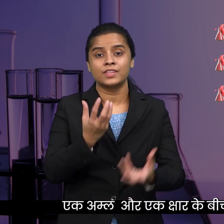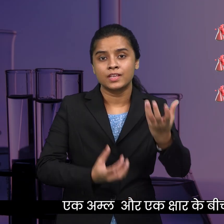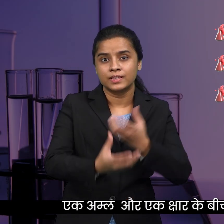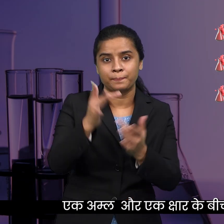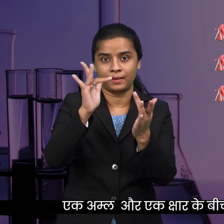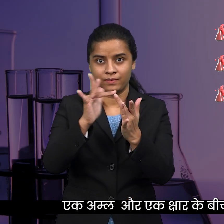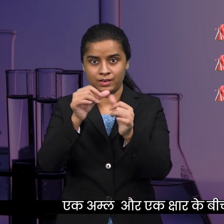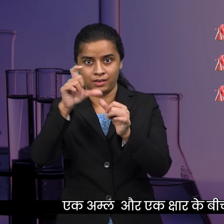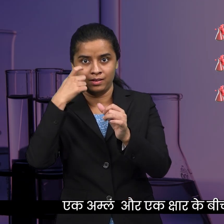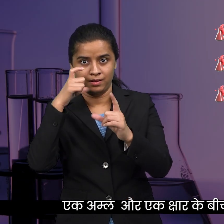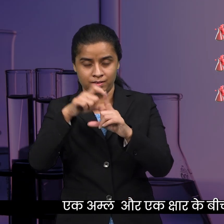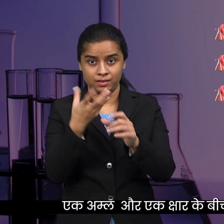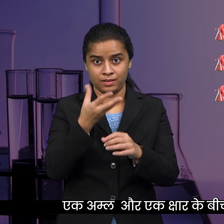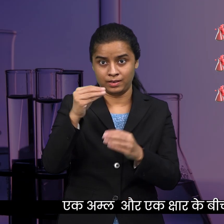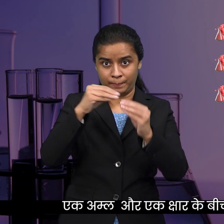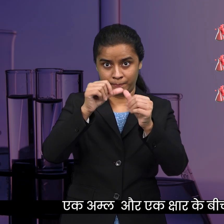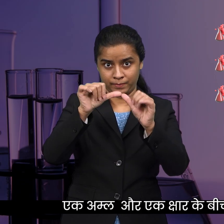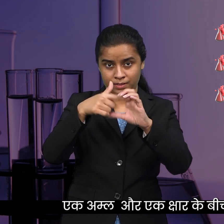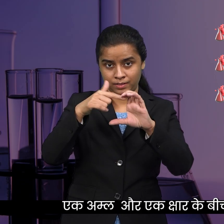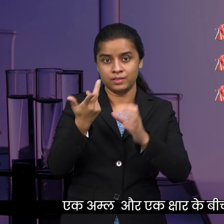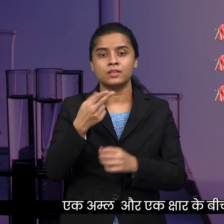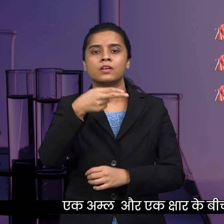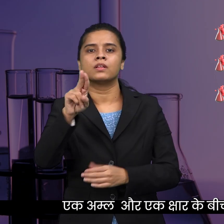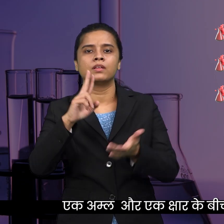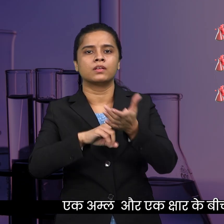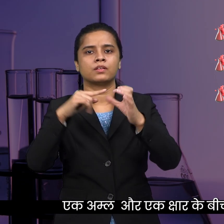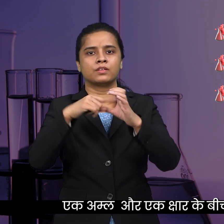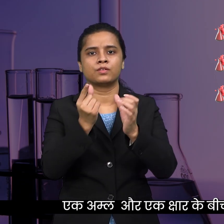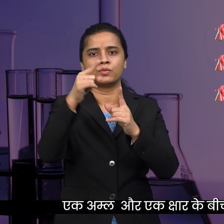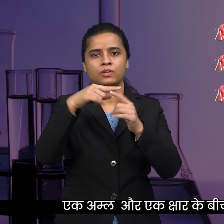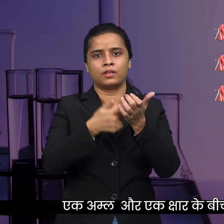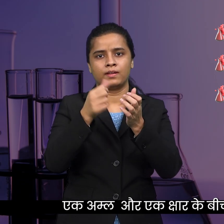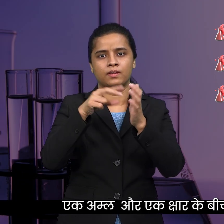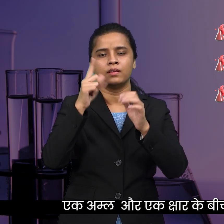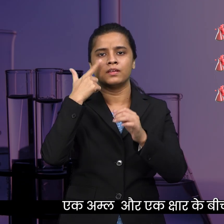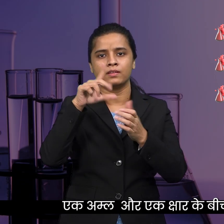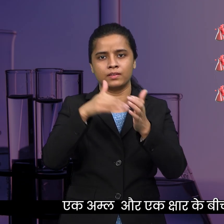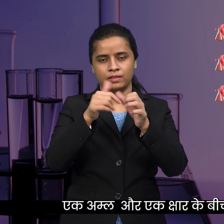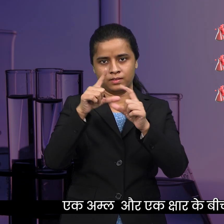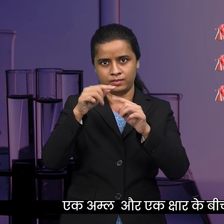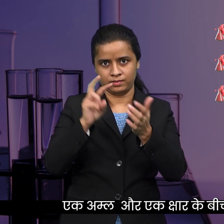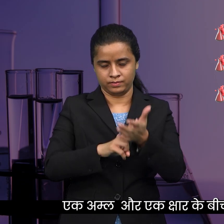एक अम्ल और एक क्षार के बीच का अभिक्रिया को तटस्थीकरण कहते हैं।